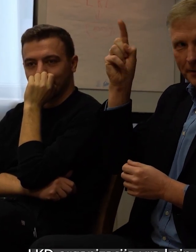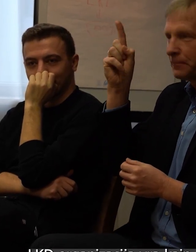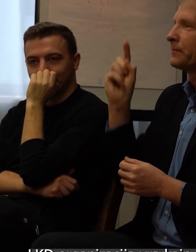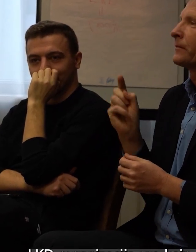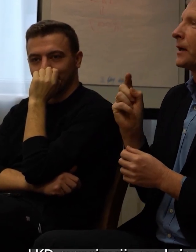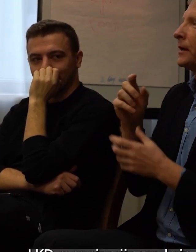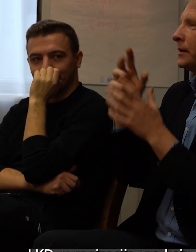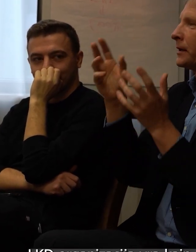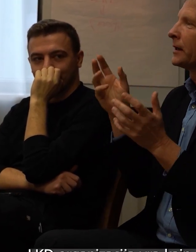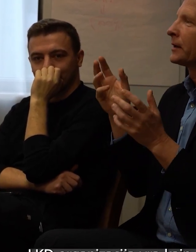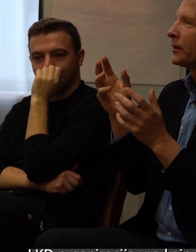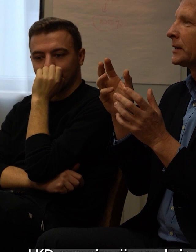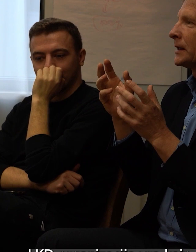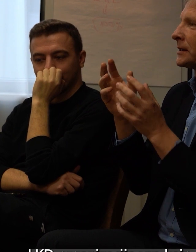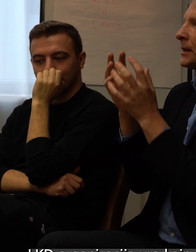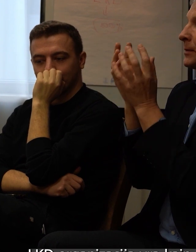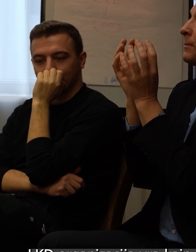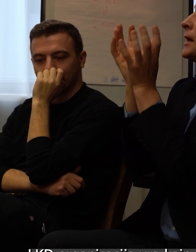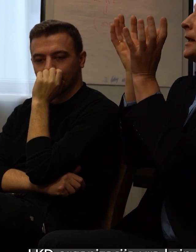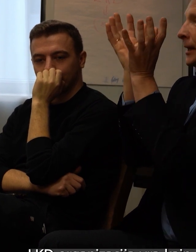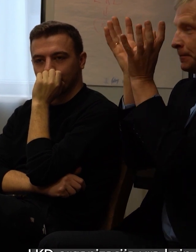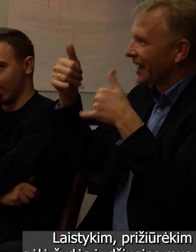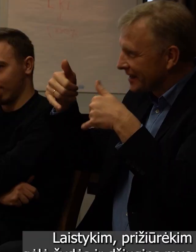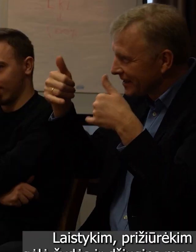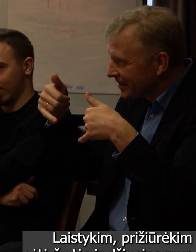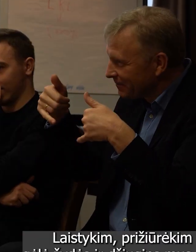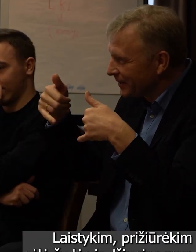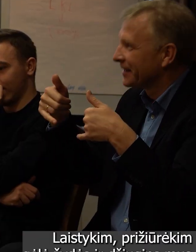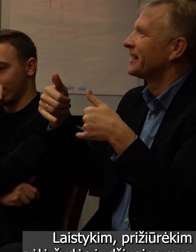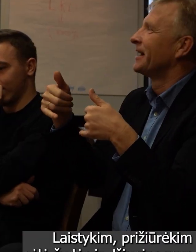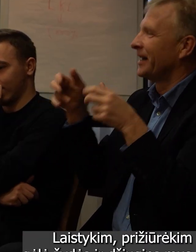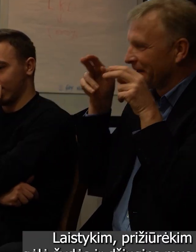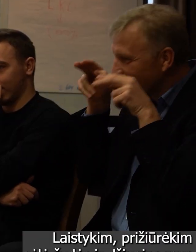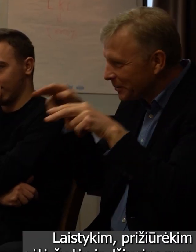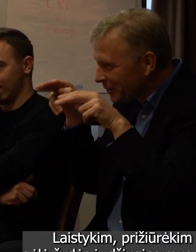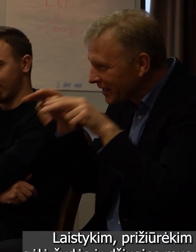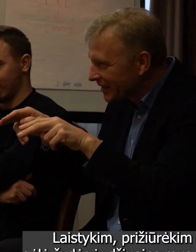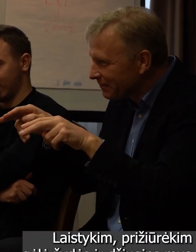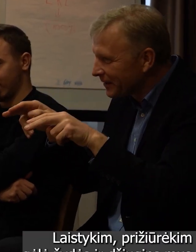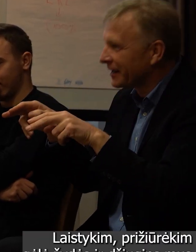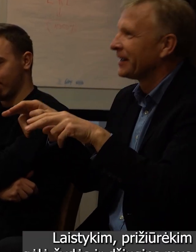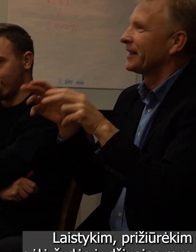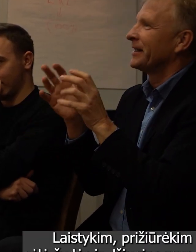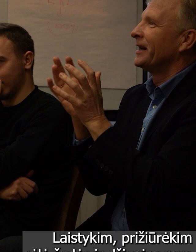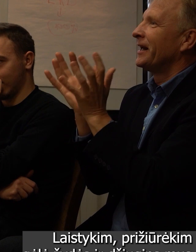LKD yra organizacija kaip gėlėje. Laistykim,